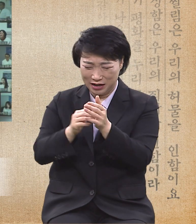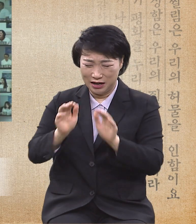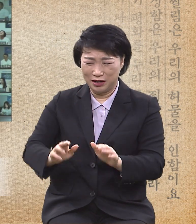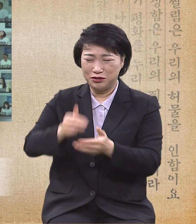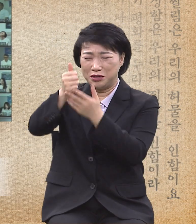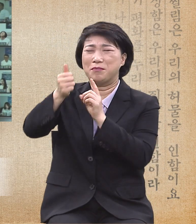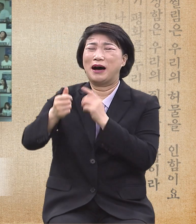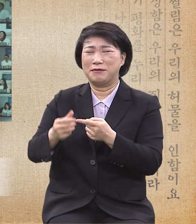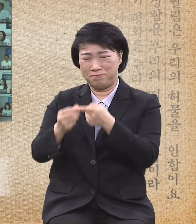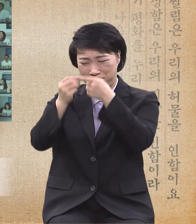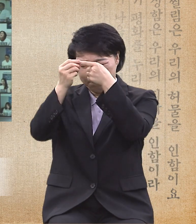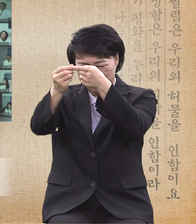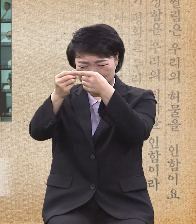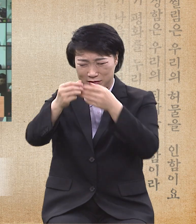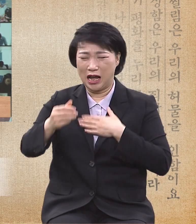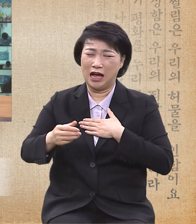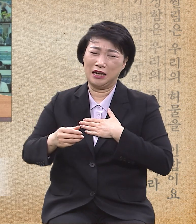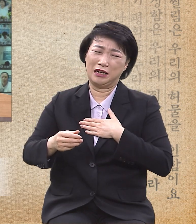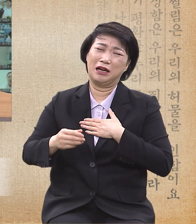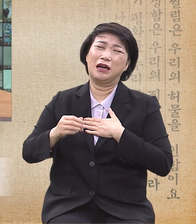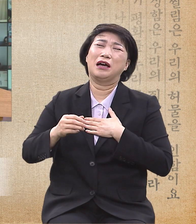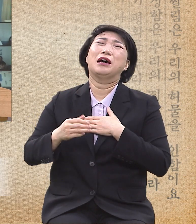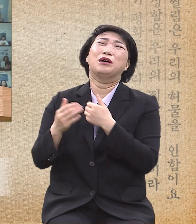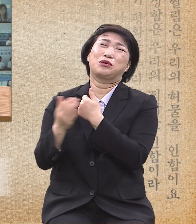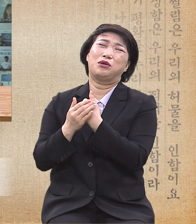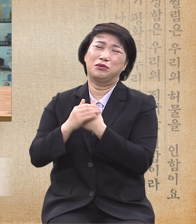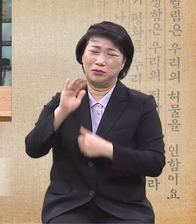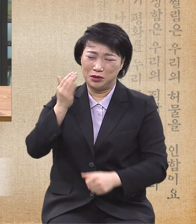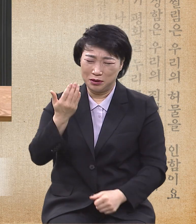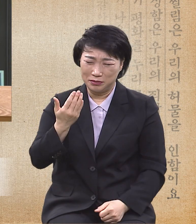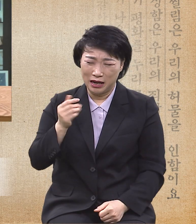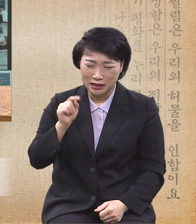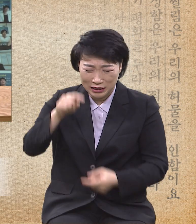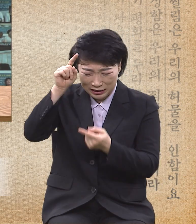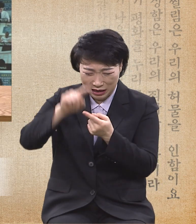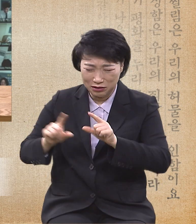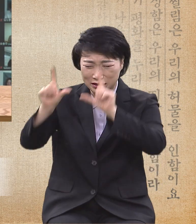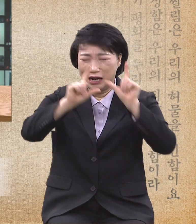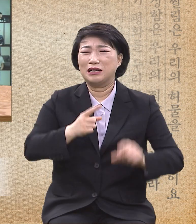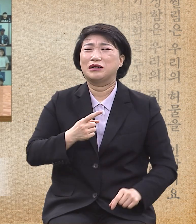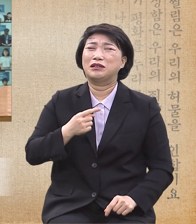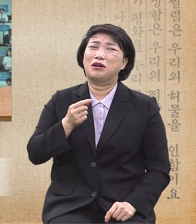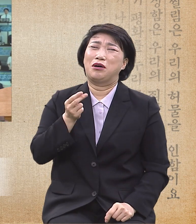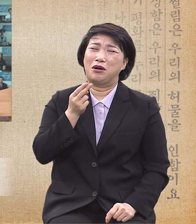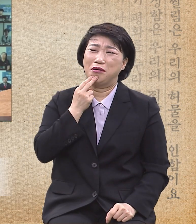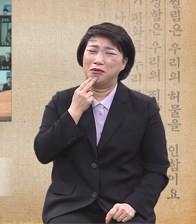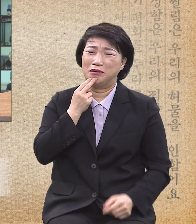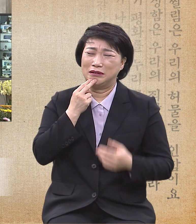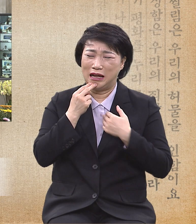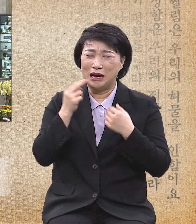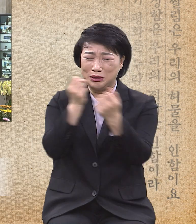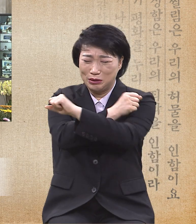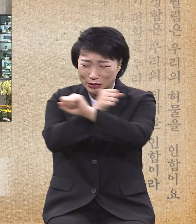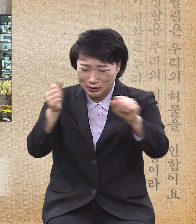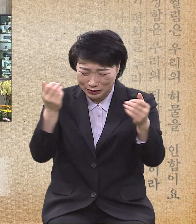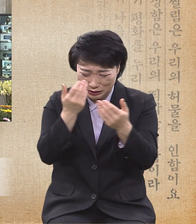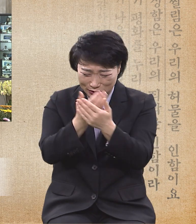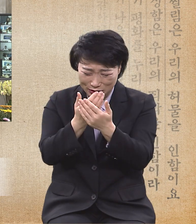주님만이 제일 순위의 나의 기업이십니다. 그렇게 살지 못했음을